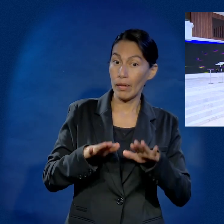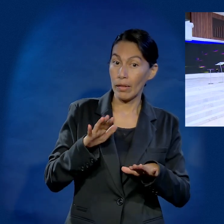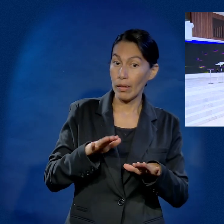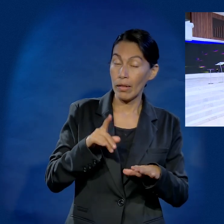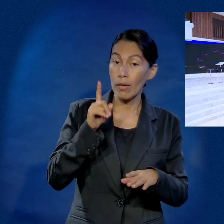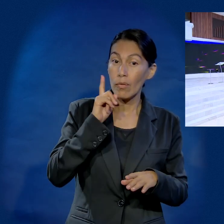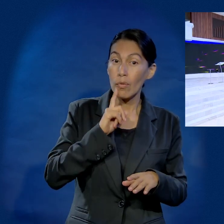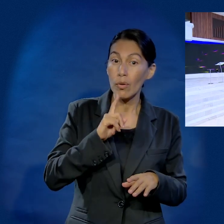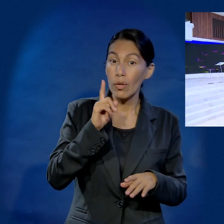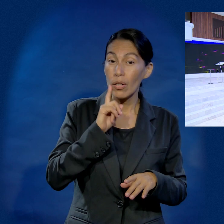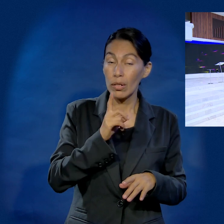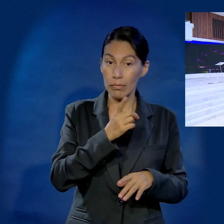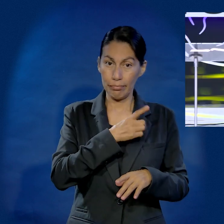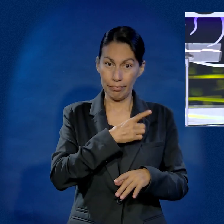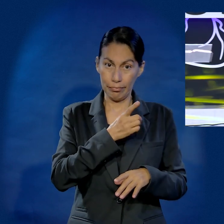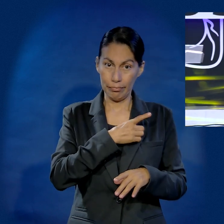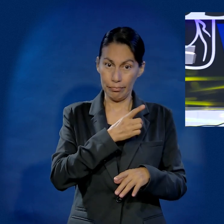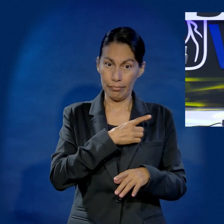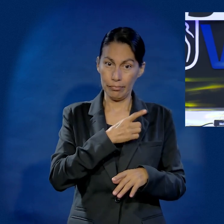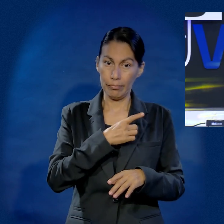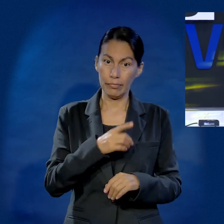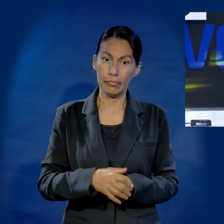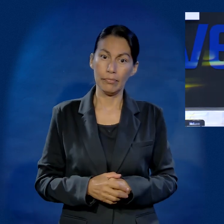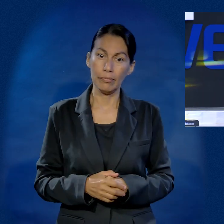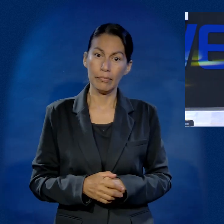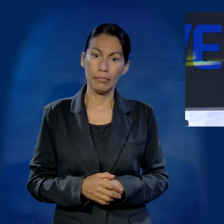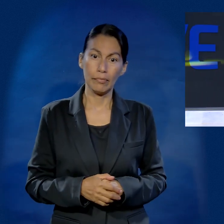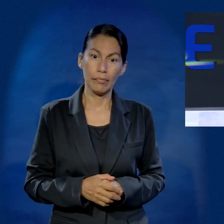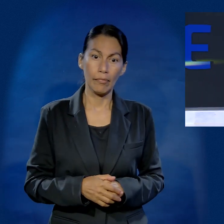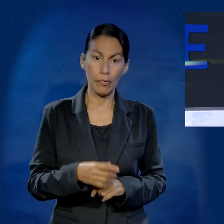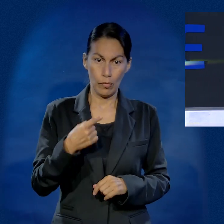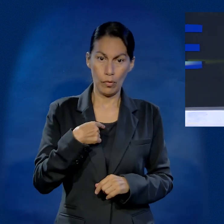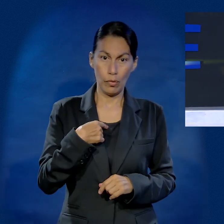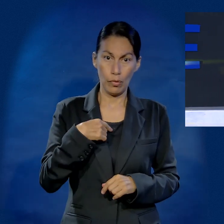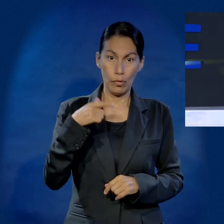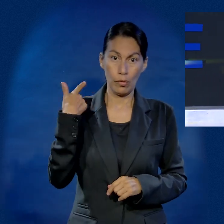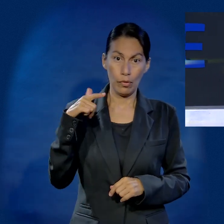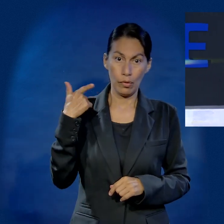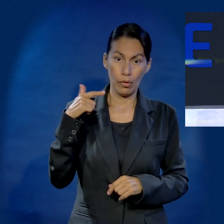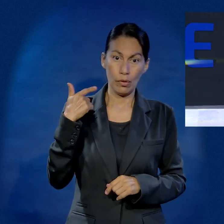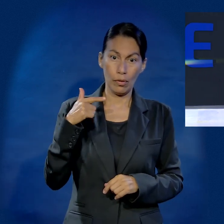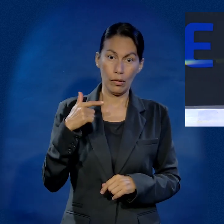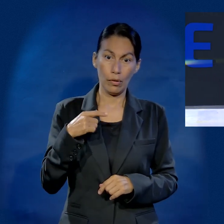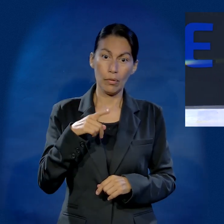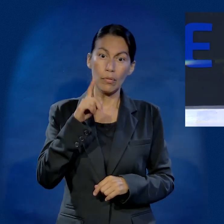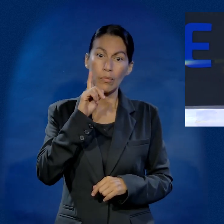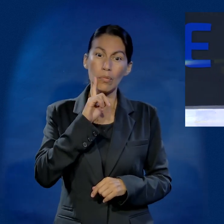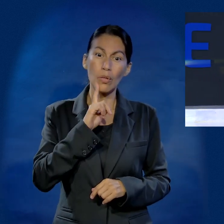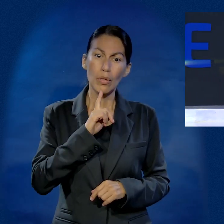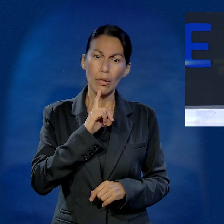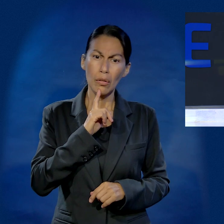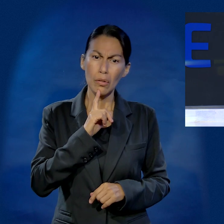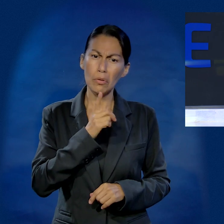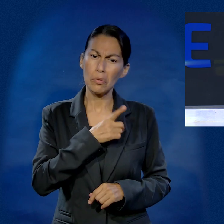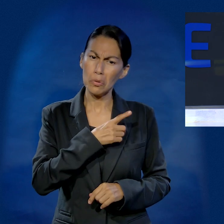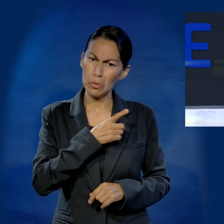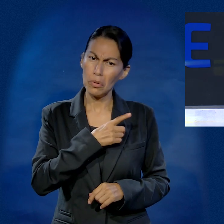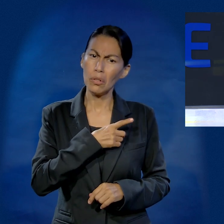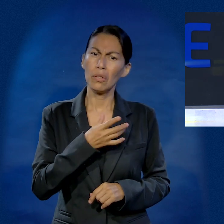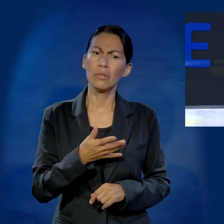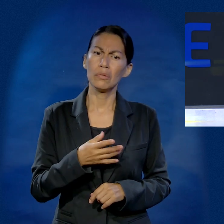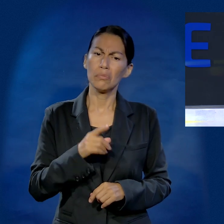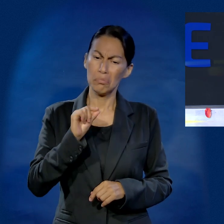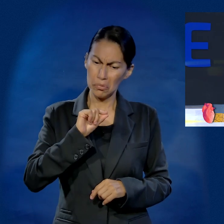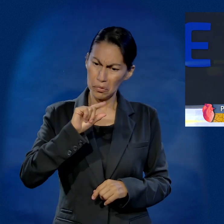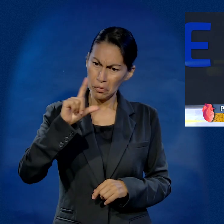muchas razones por las cuales hay muchachas que están solas. De donde yo vengo, en Guadalajara, hay muchas señoritas profesionistas